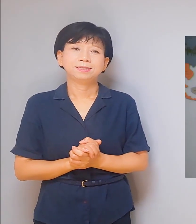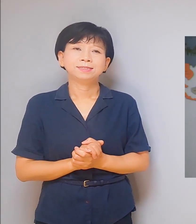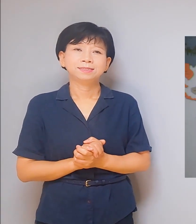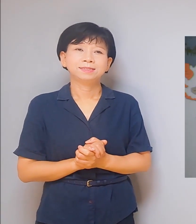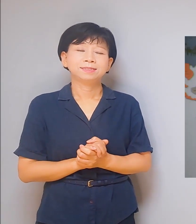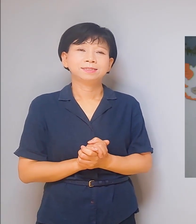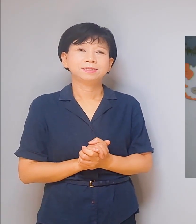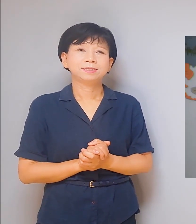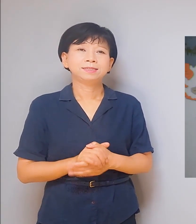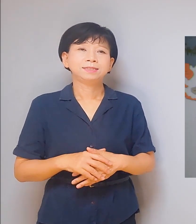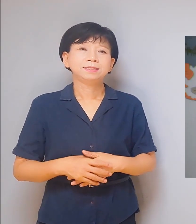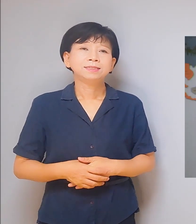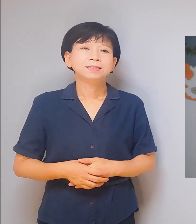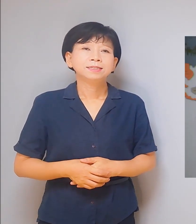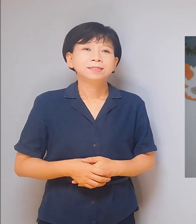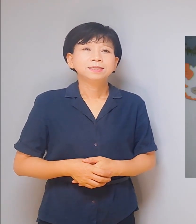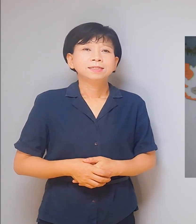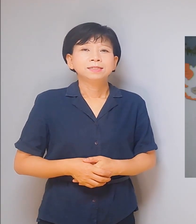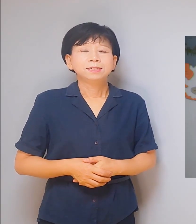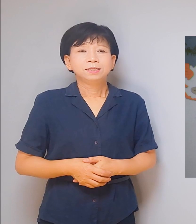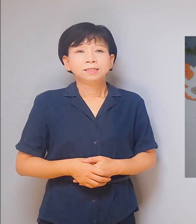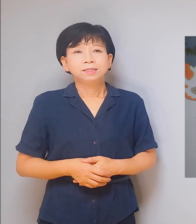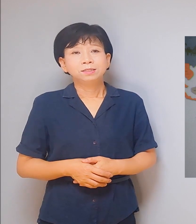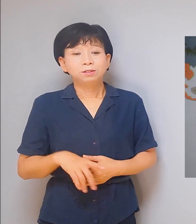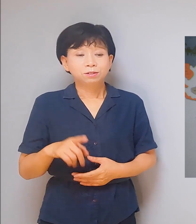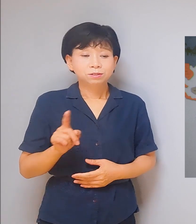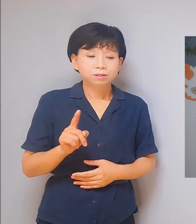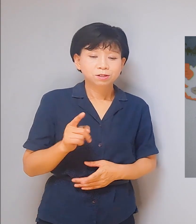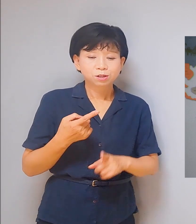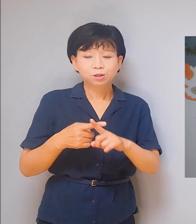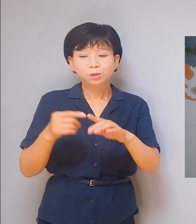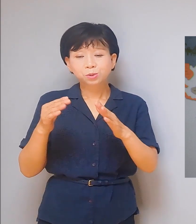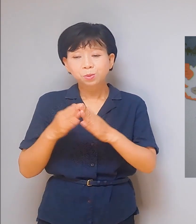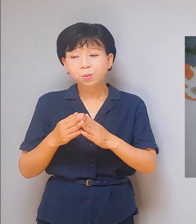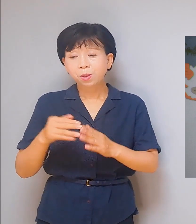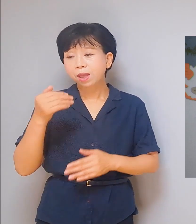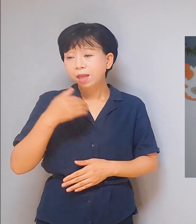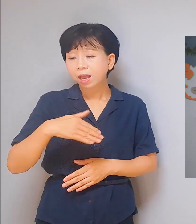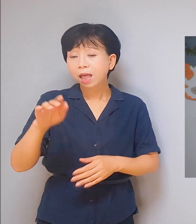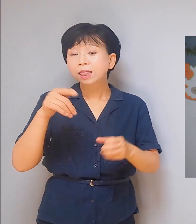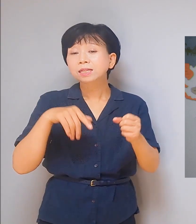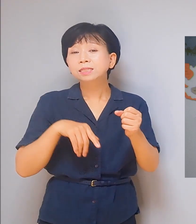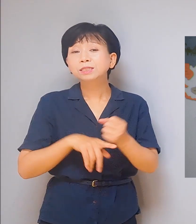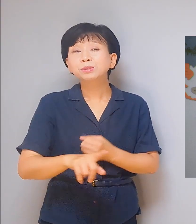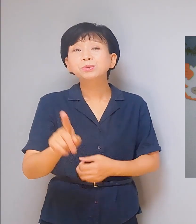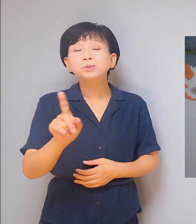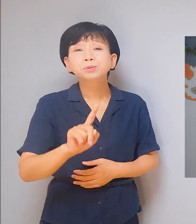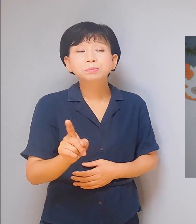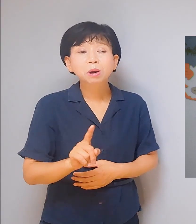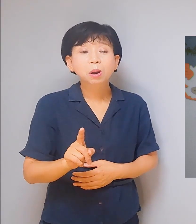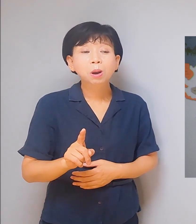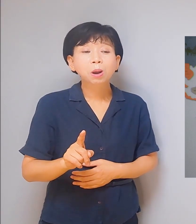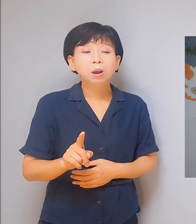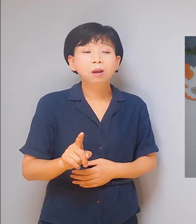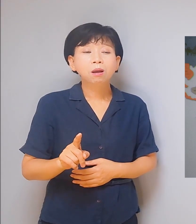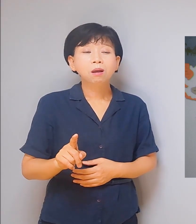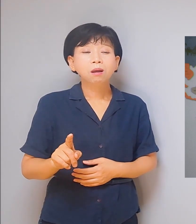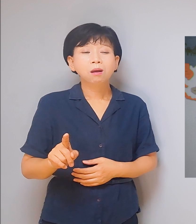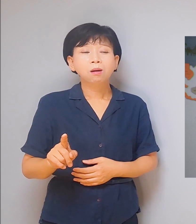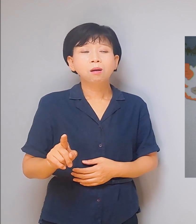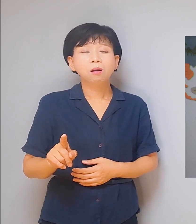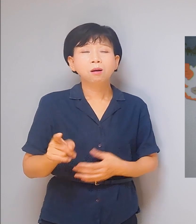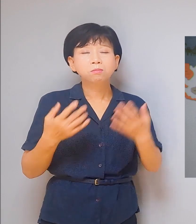네, 어쩌지 하다 보니까 교회를 가야 되는 이유가 없어진 분들이 좀